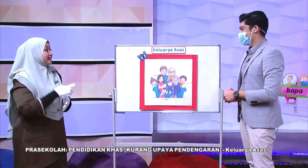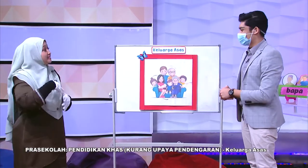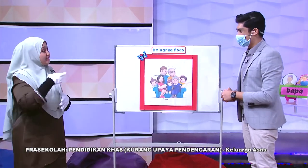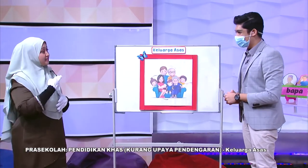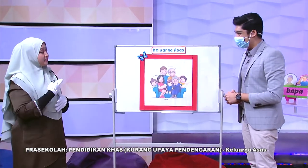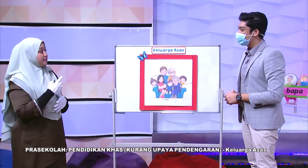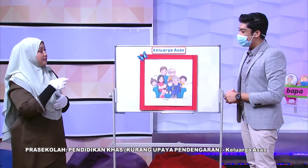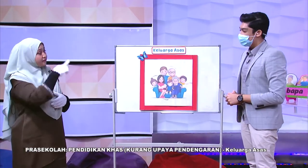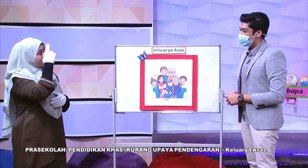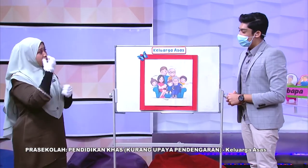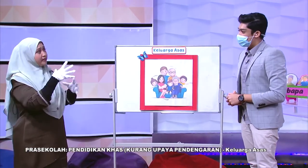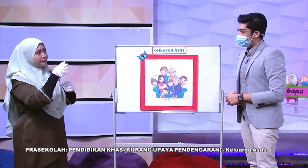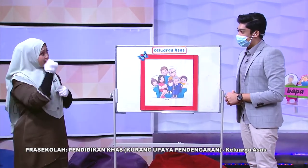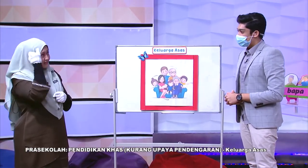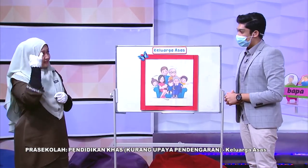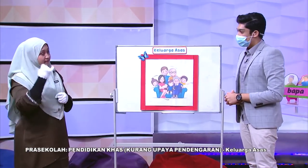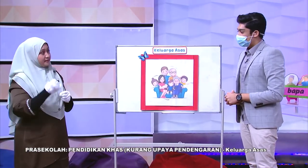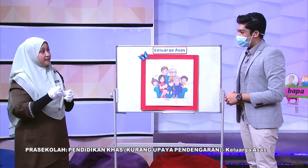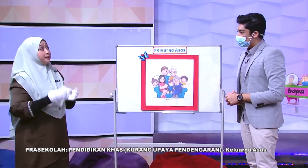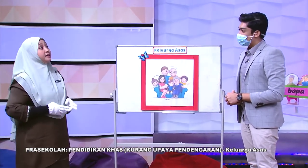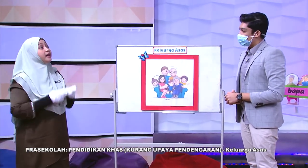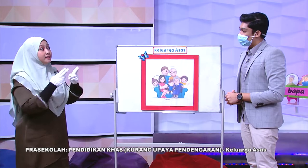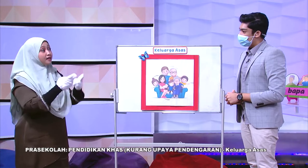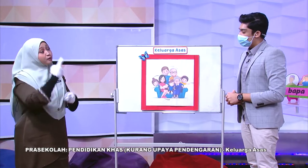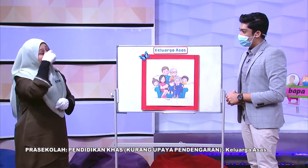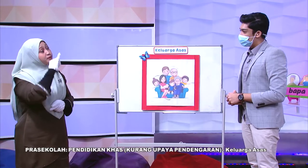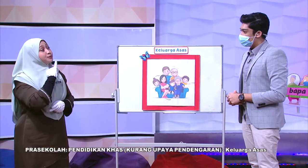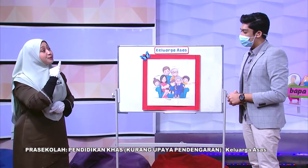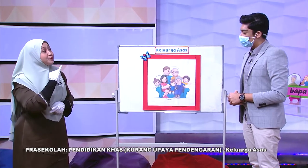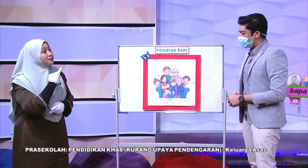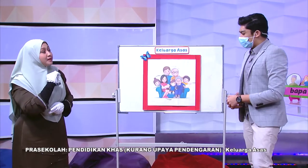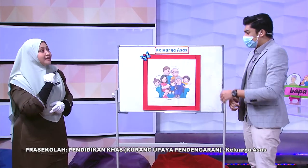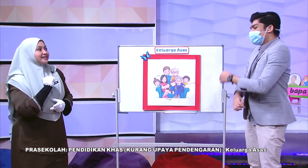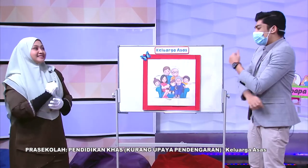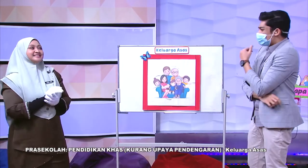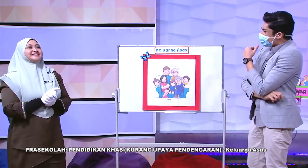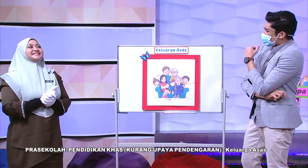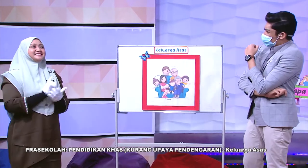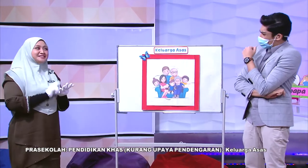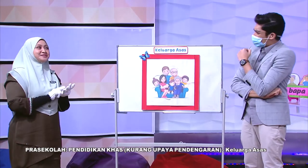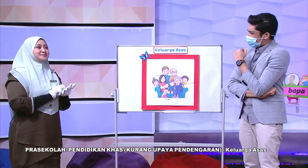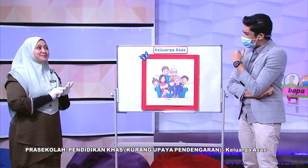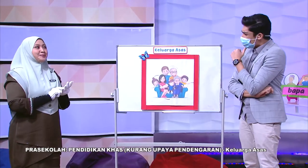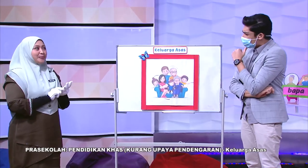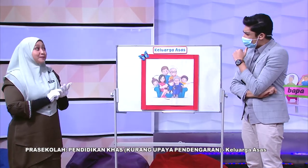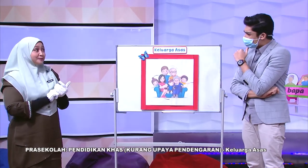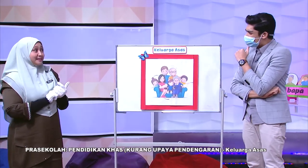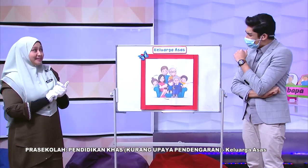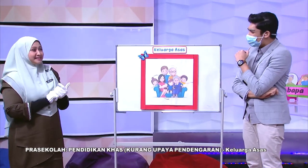setelah the event sudah dapat edil nak pagi hadiah untuk ibu long Rasul macam belum lagi nih belum lagi belum